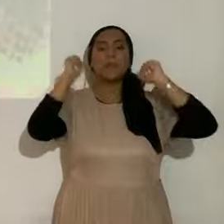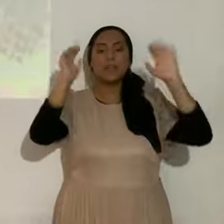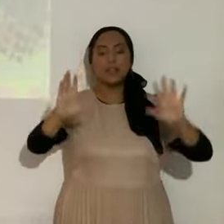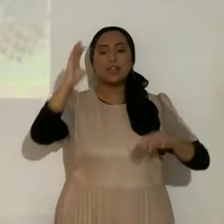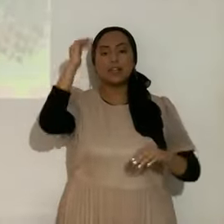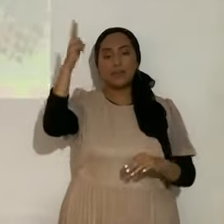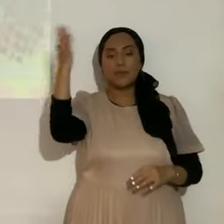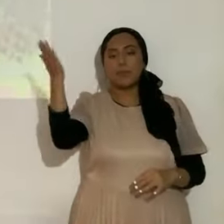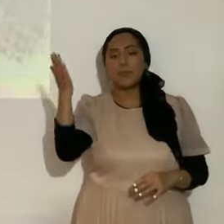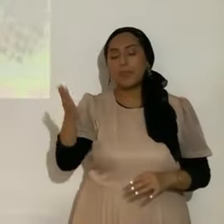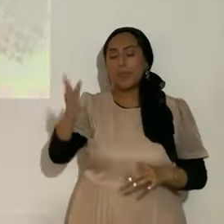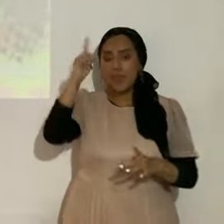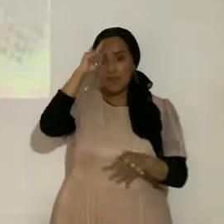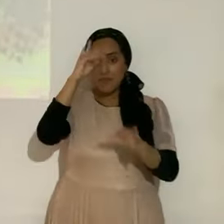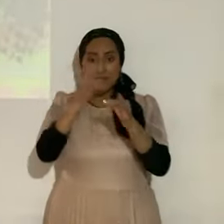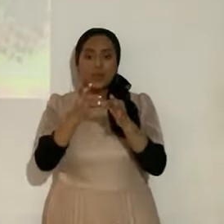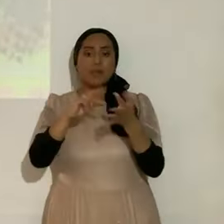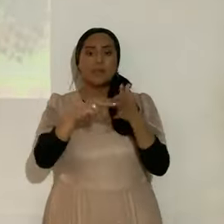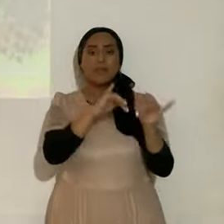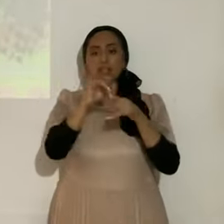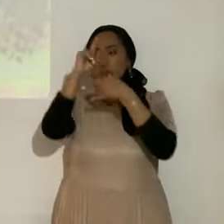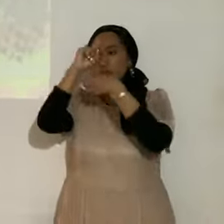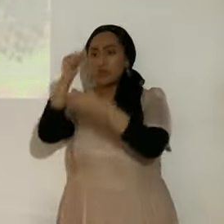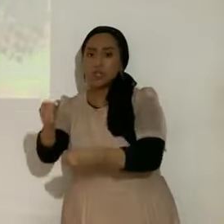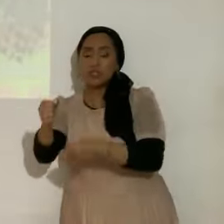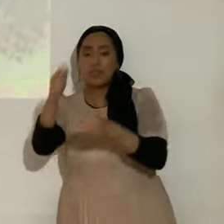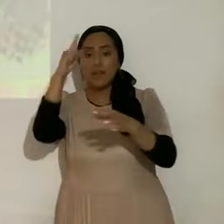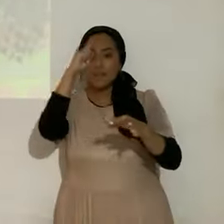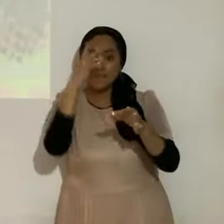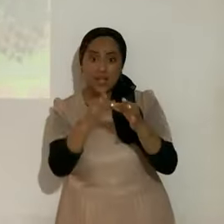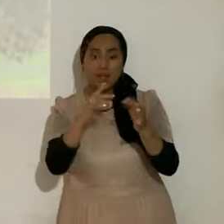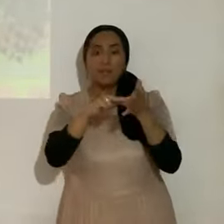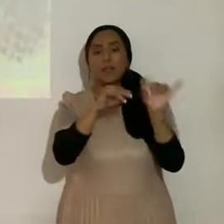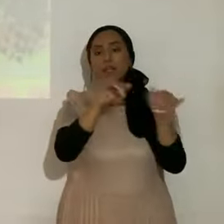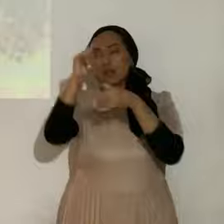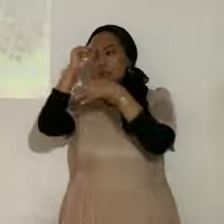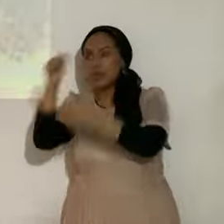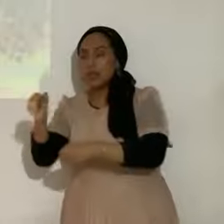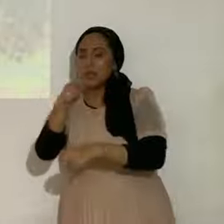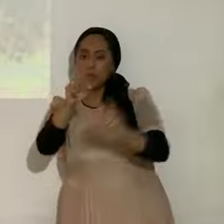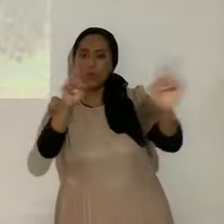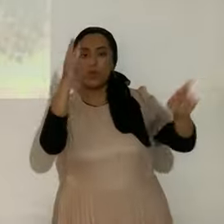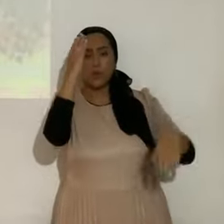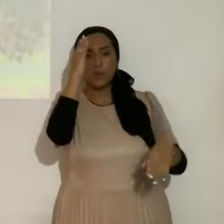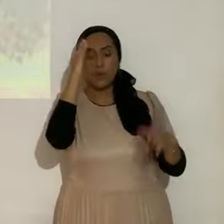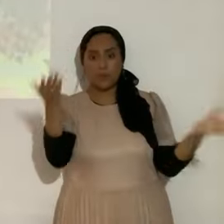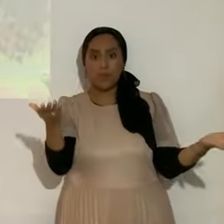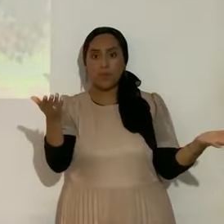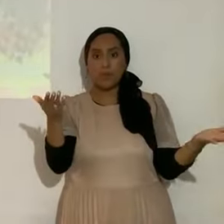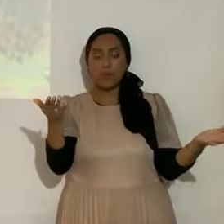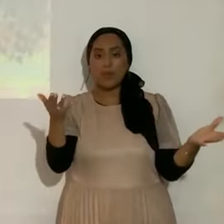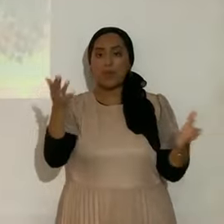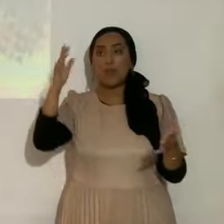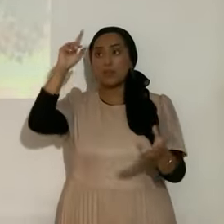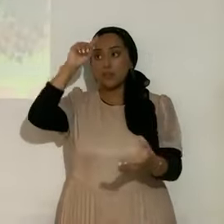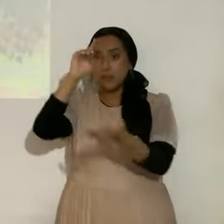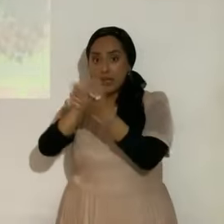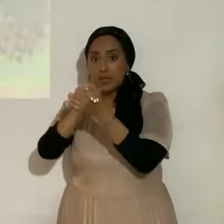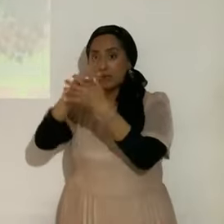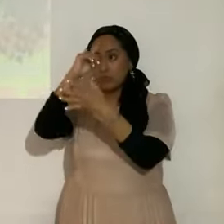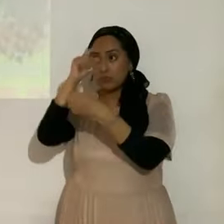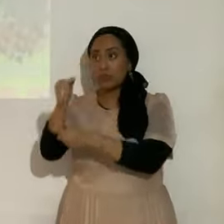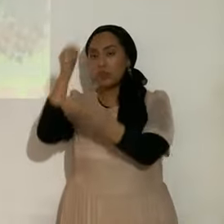Sebaó. La fe es confianza. La fe es confianza. Tú ya lo sabes. Hay nuevecitos. La fe es creer,